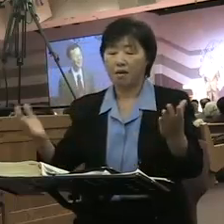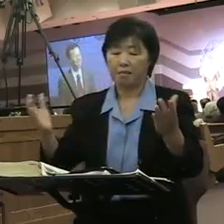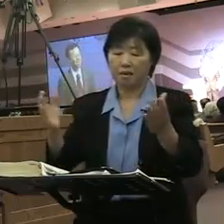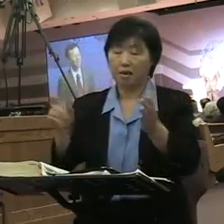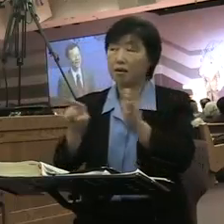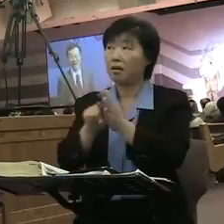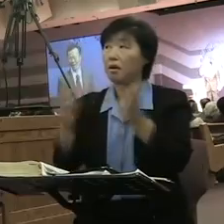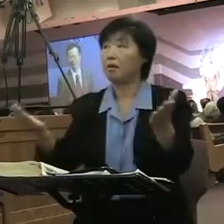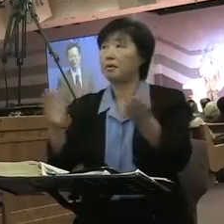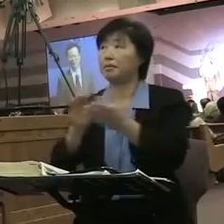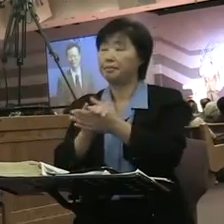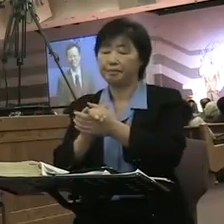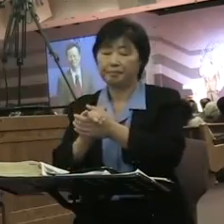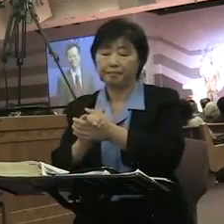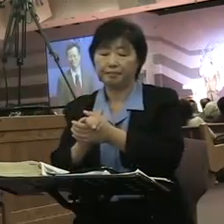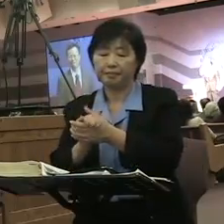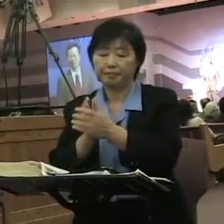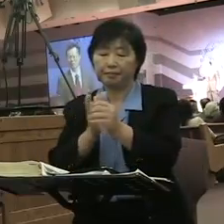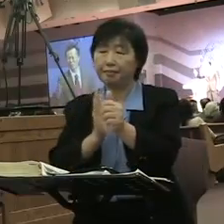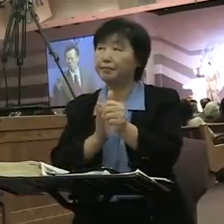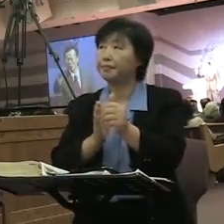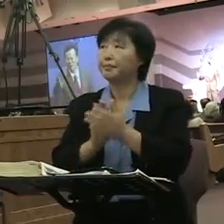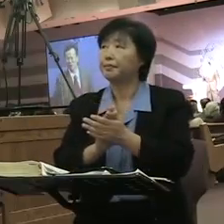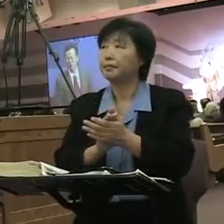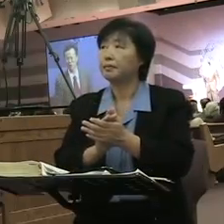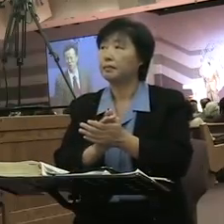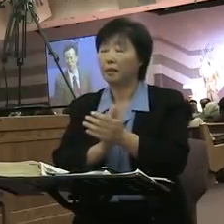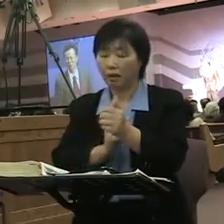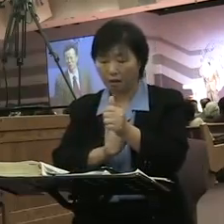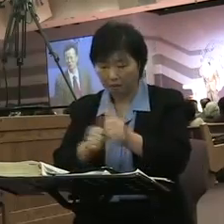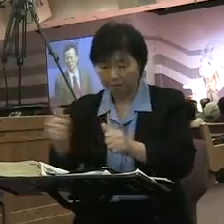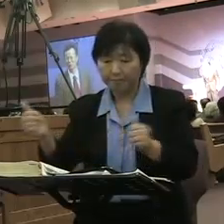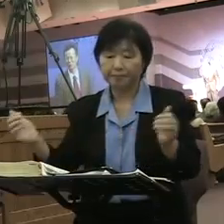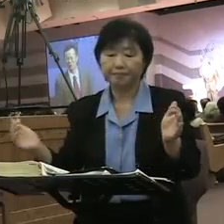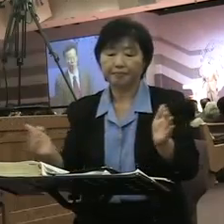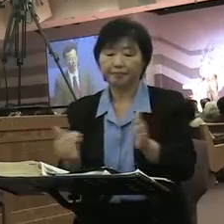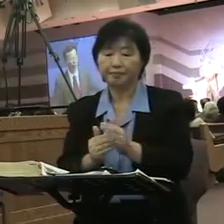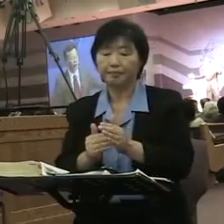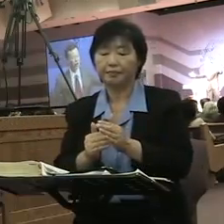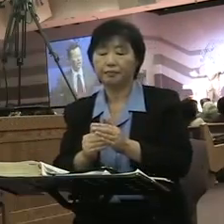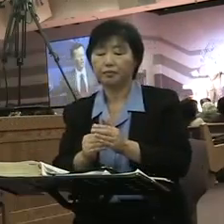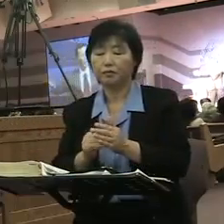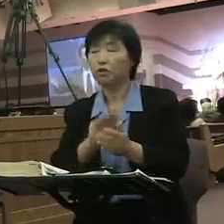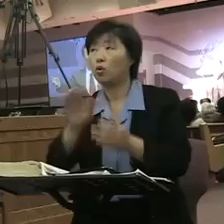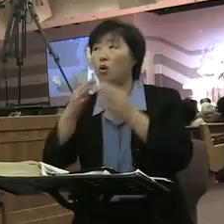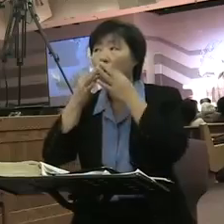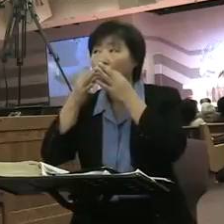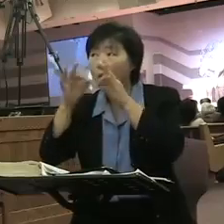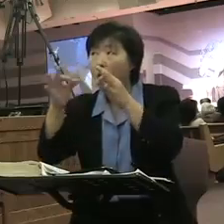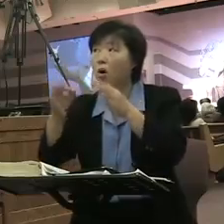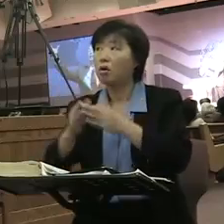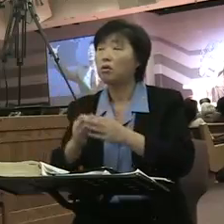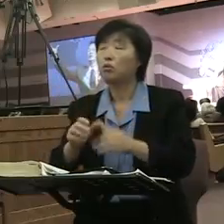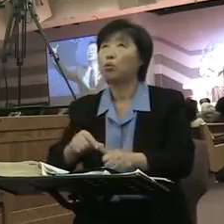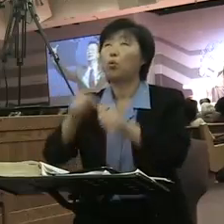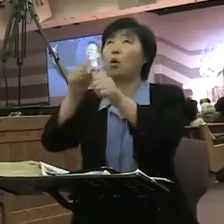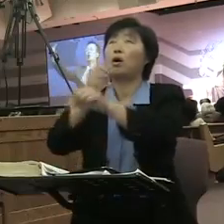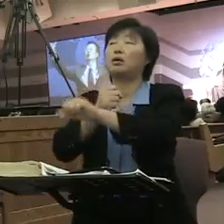바랍니다. 할렐루야. 그는 승리하셨어요. 그래서 우리가 외치잖아요.